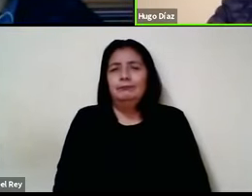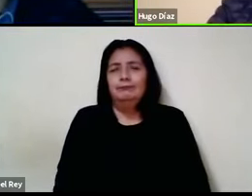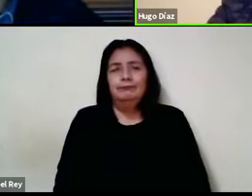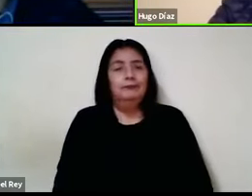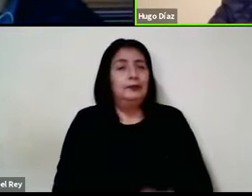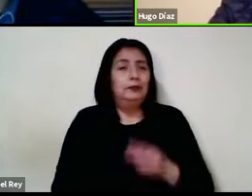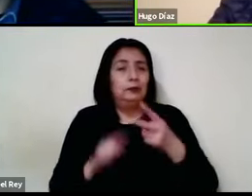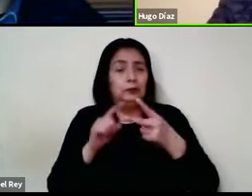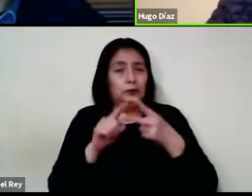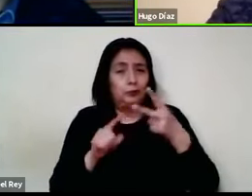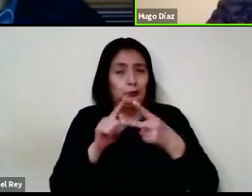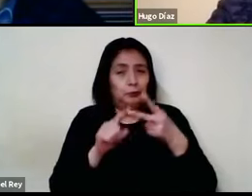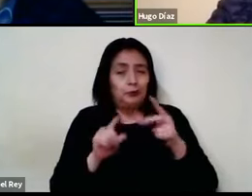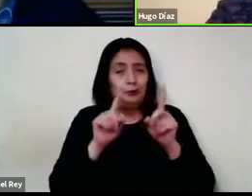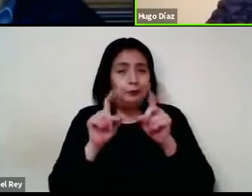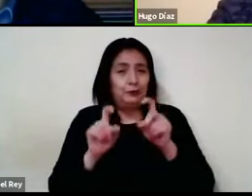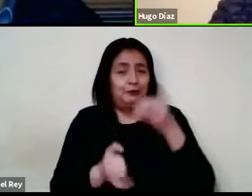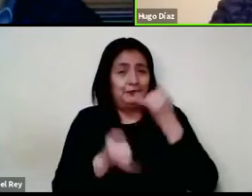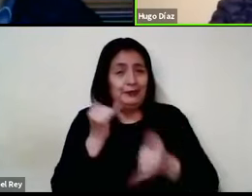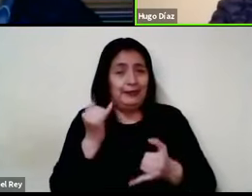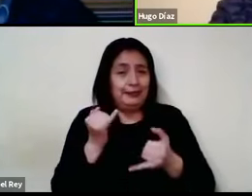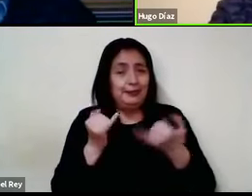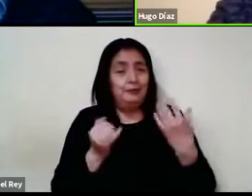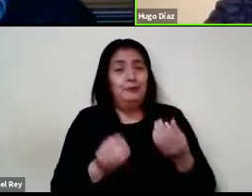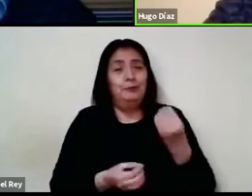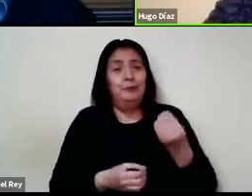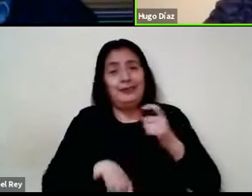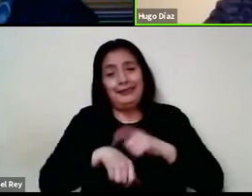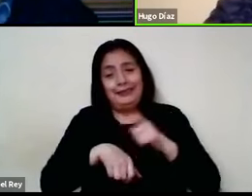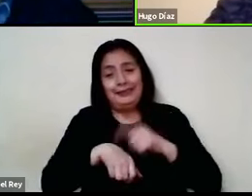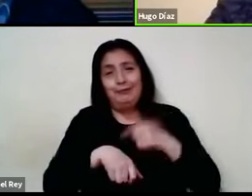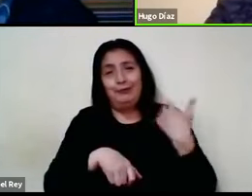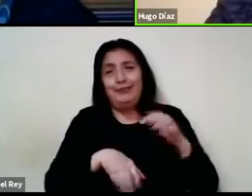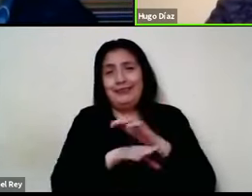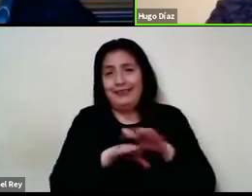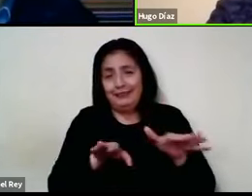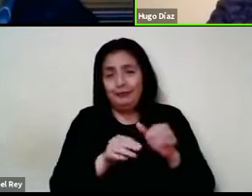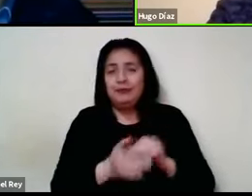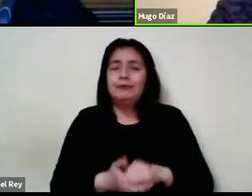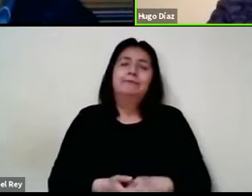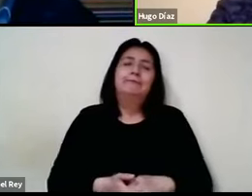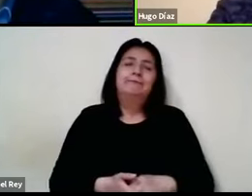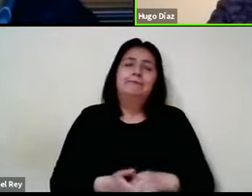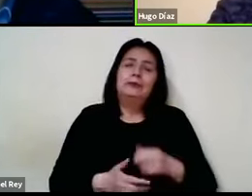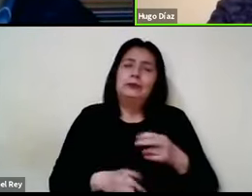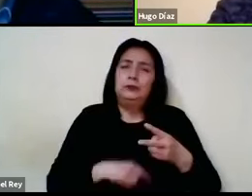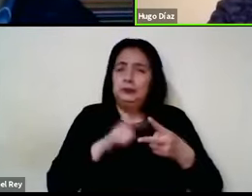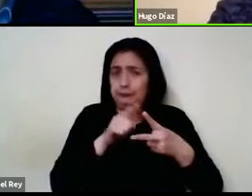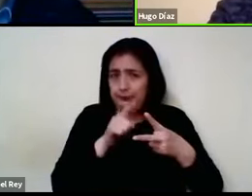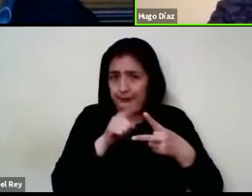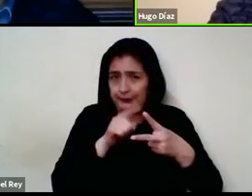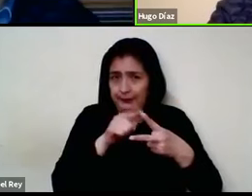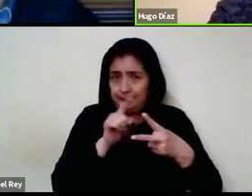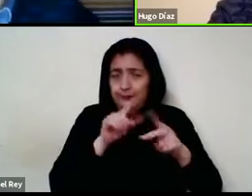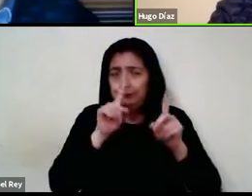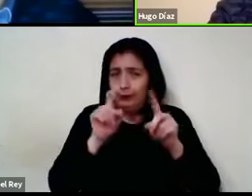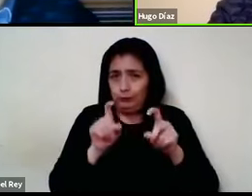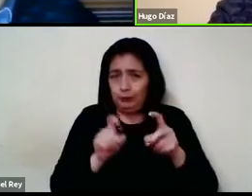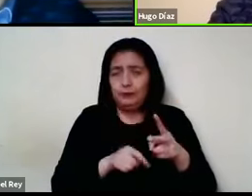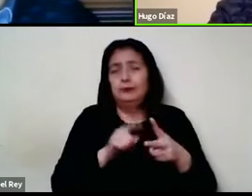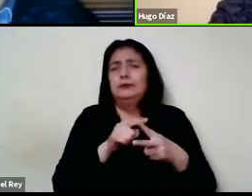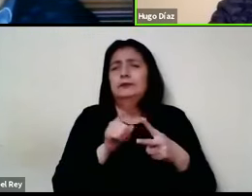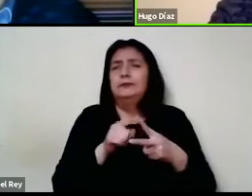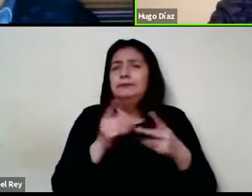Dos preguntas finales, porque se nos acaba el tiempo. Y una primera es...